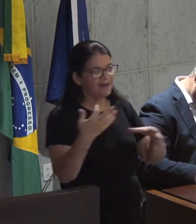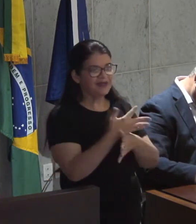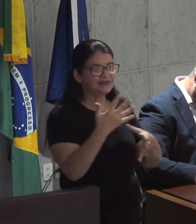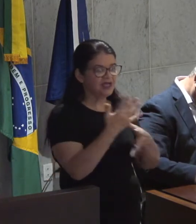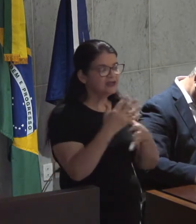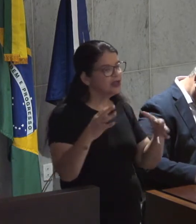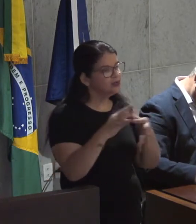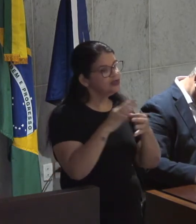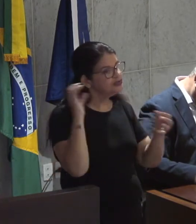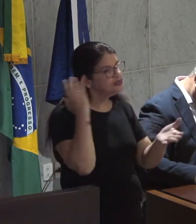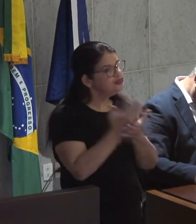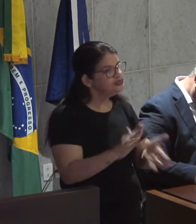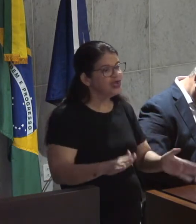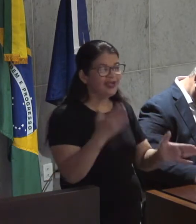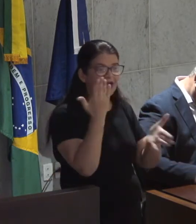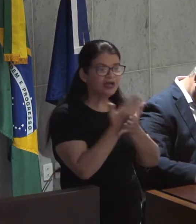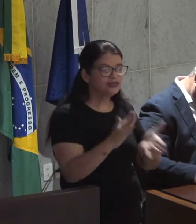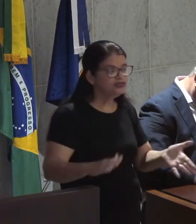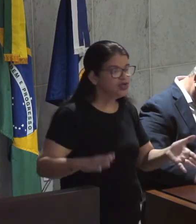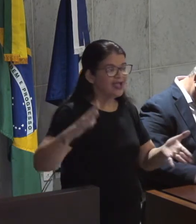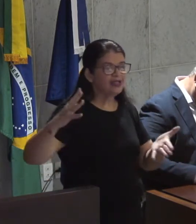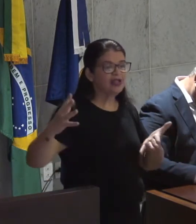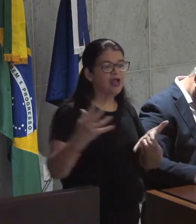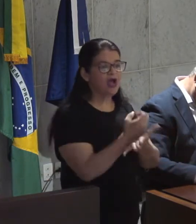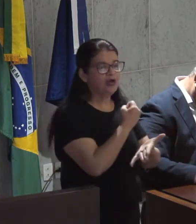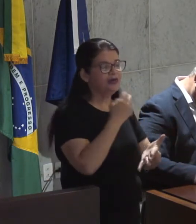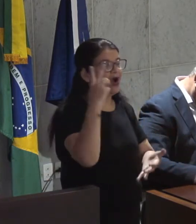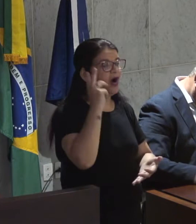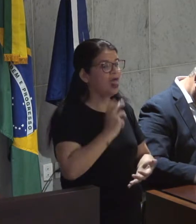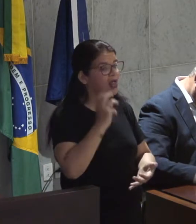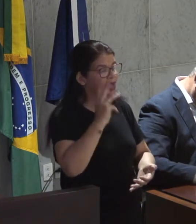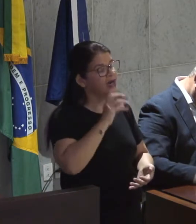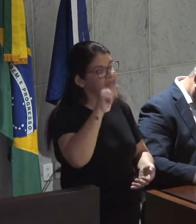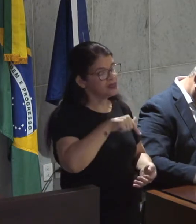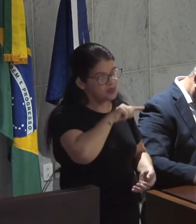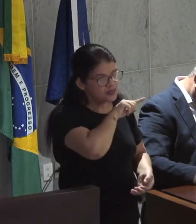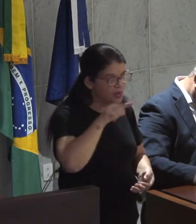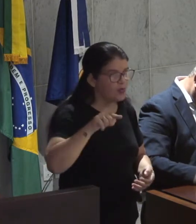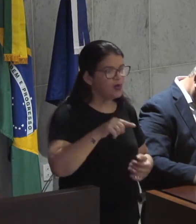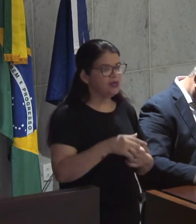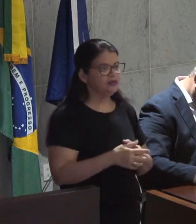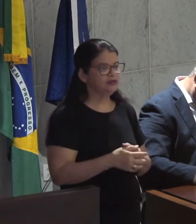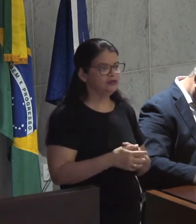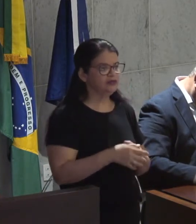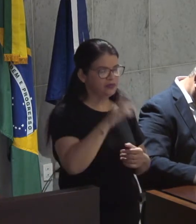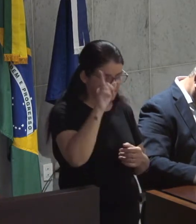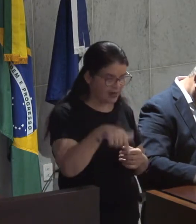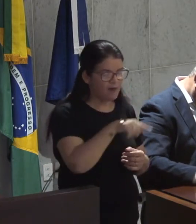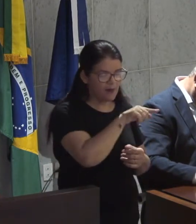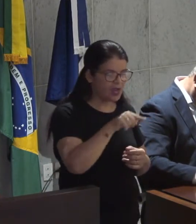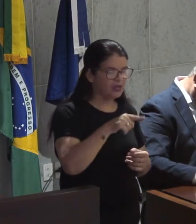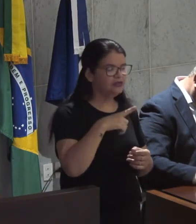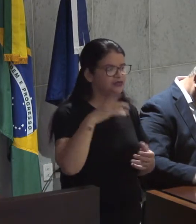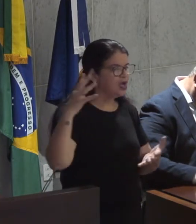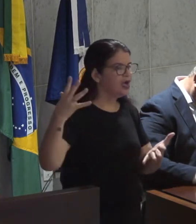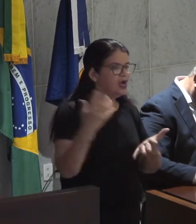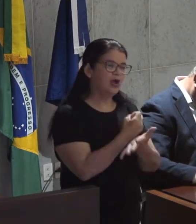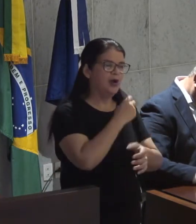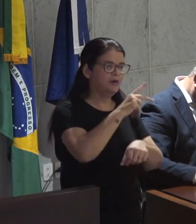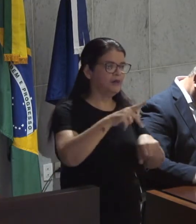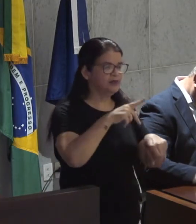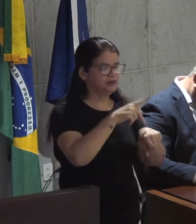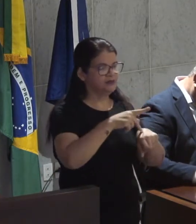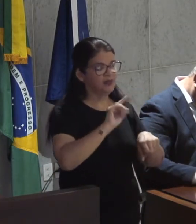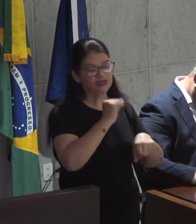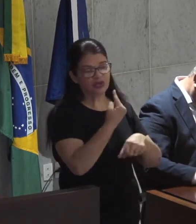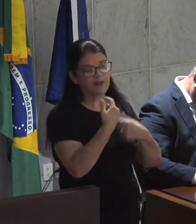Chega! Chega de golpeadores! Os ladrões são eles! São eles que estão golpeando esse país.